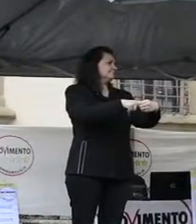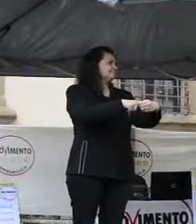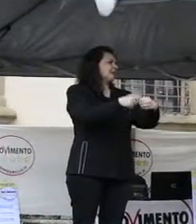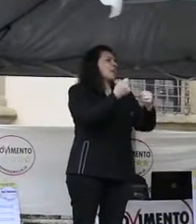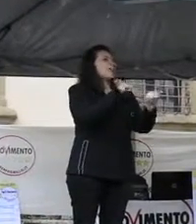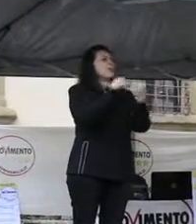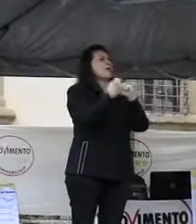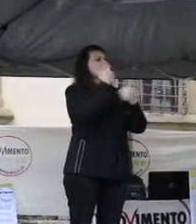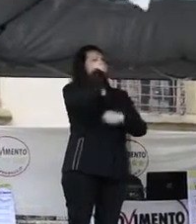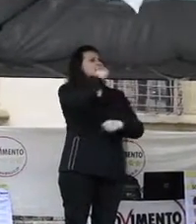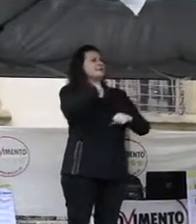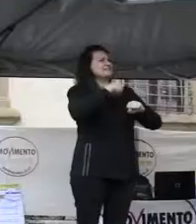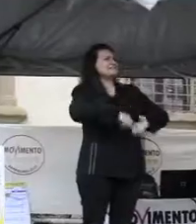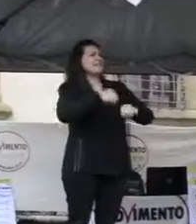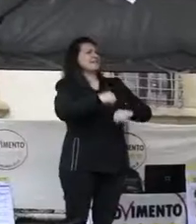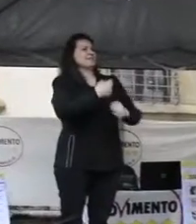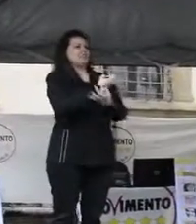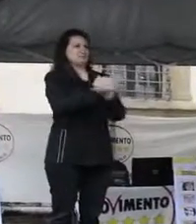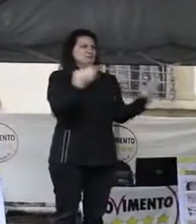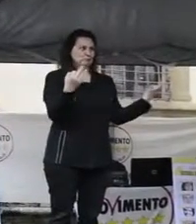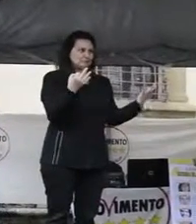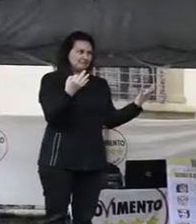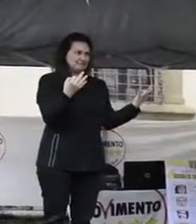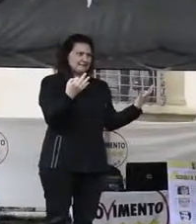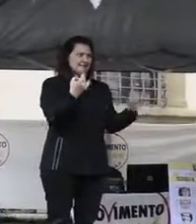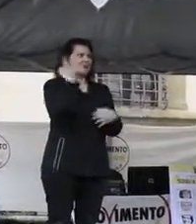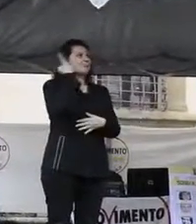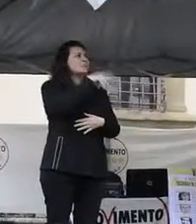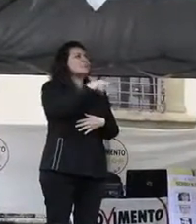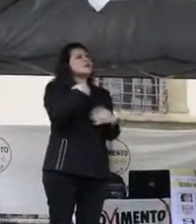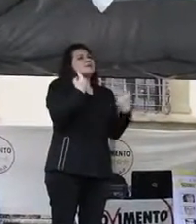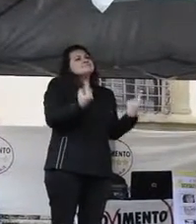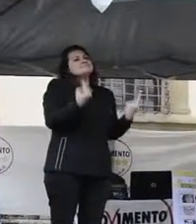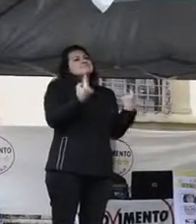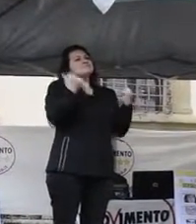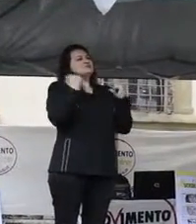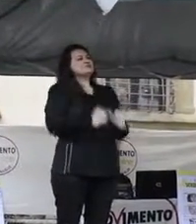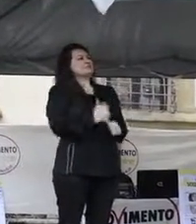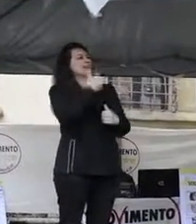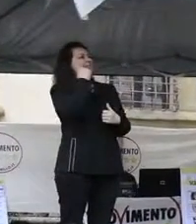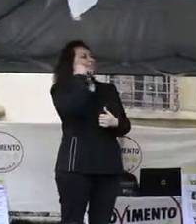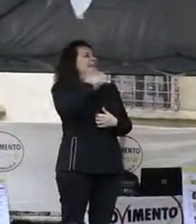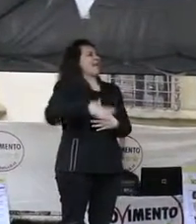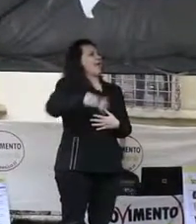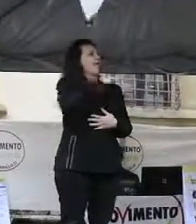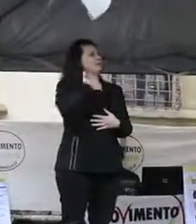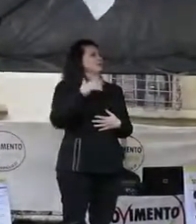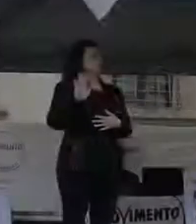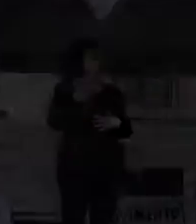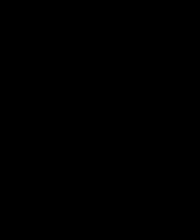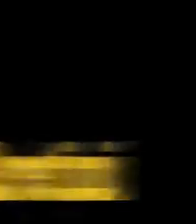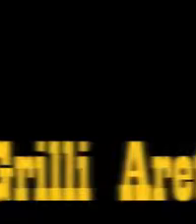la sanità, una sanità giusta e nelle aspettative dei cittadini di Arezzo. Grazie.